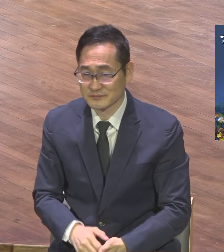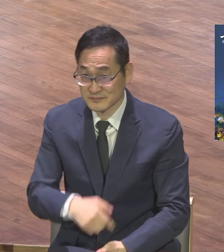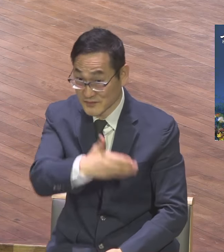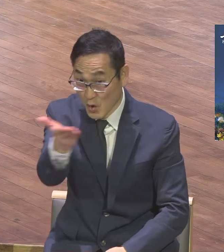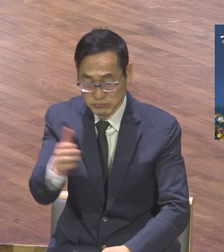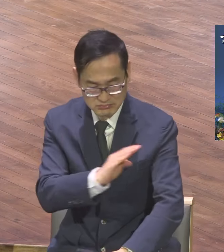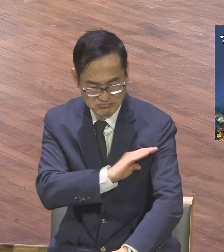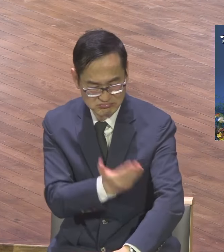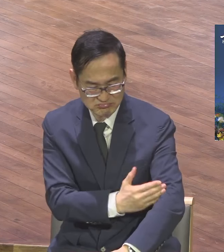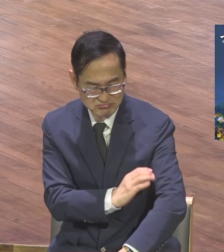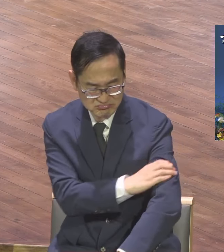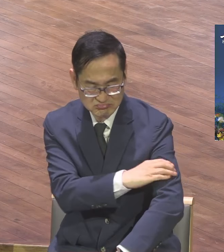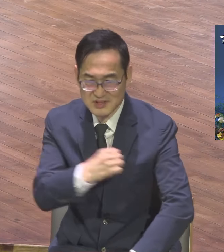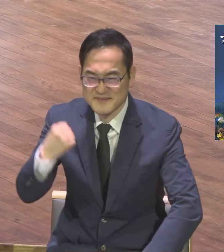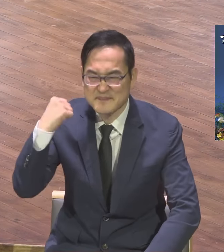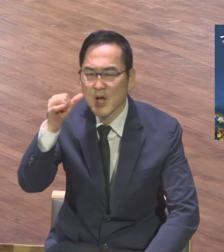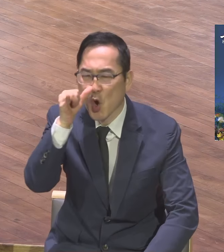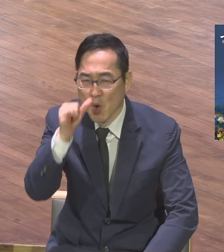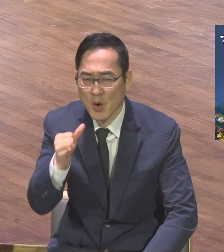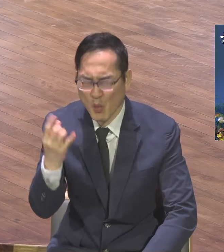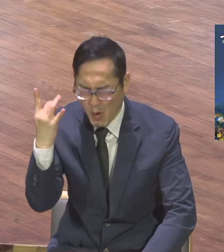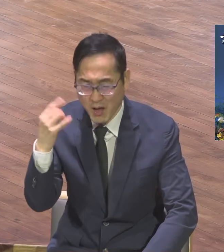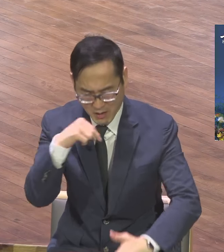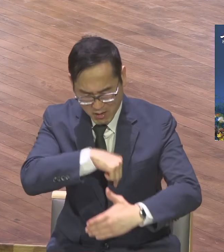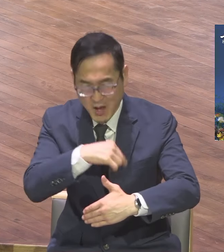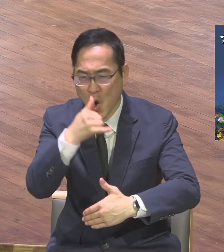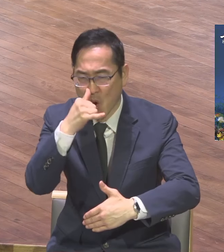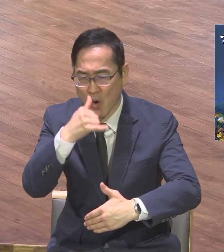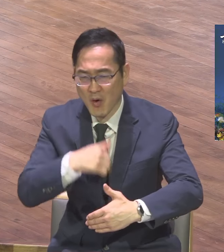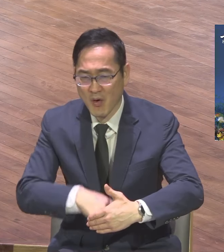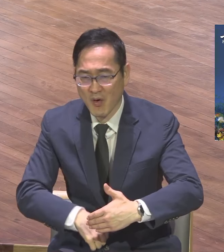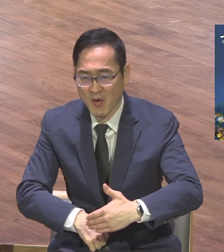그렇지 엄청난 권세를 주었습니다.